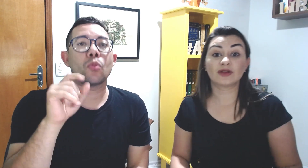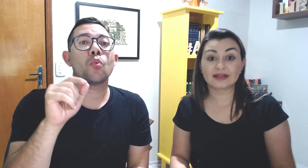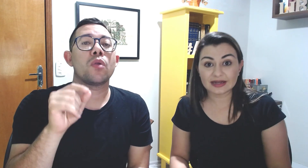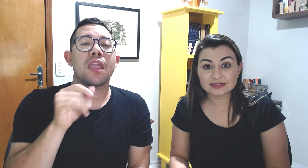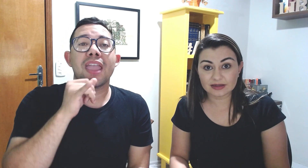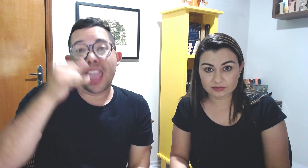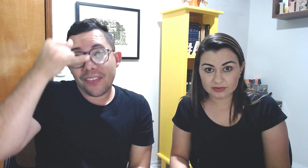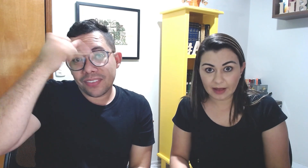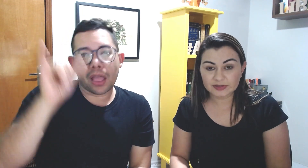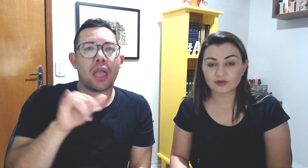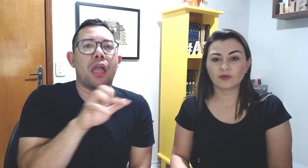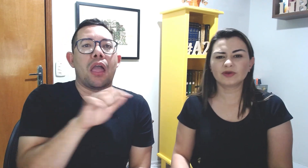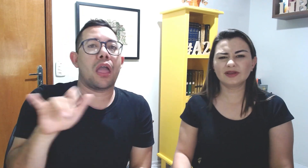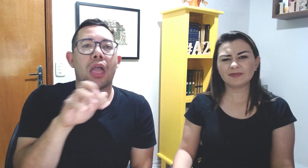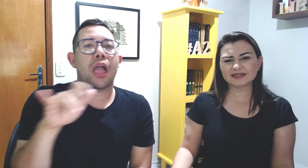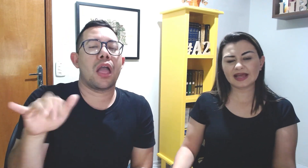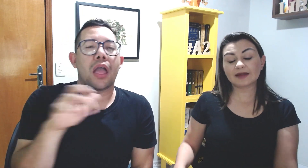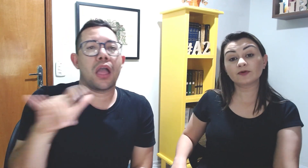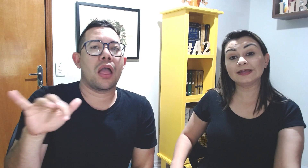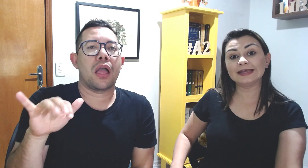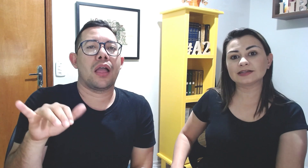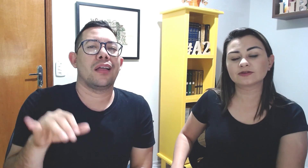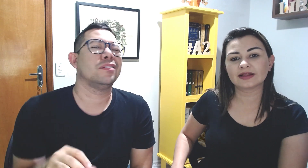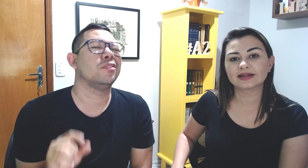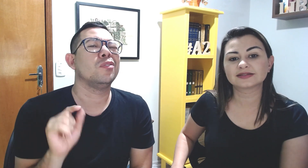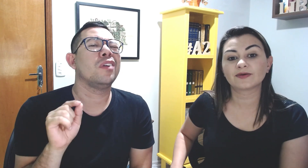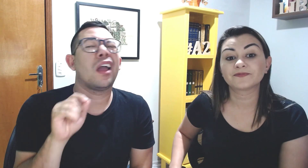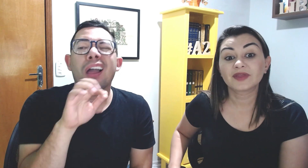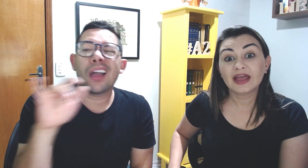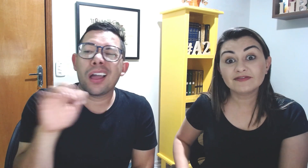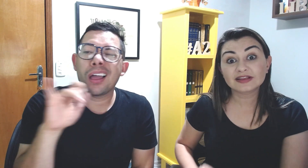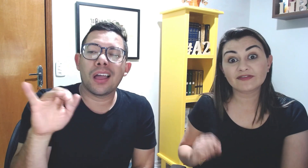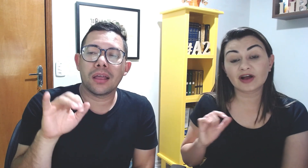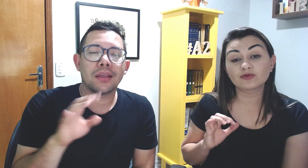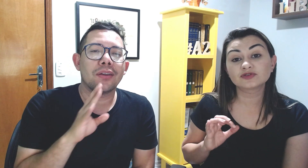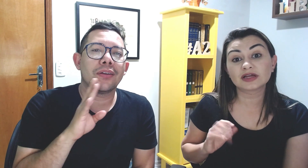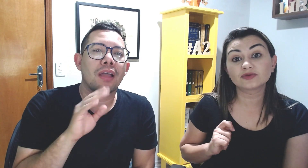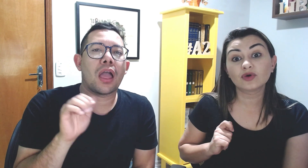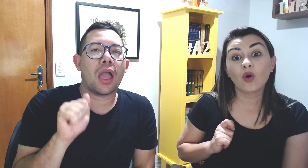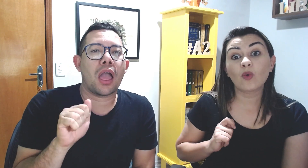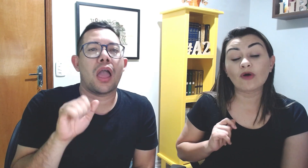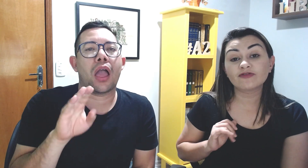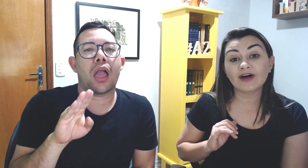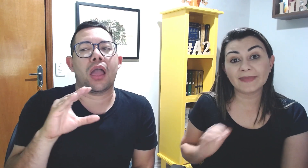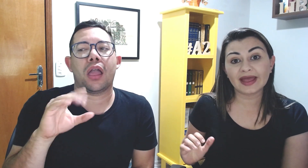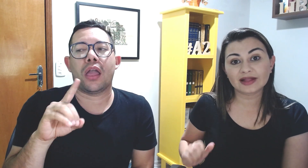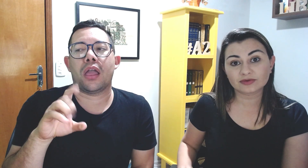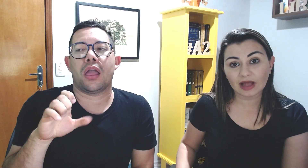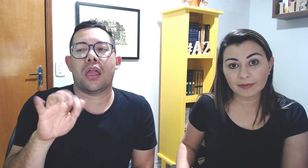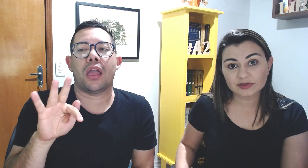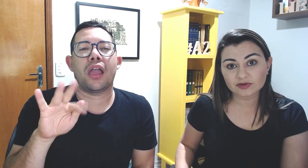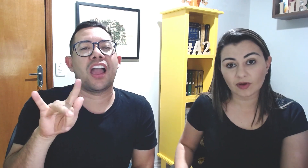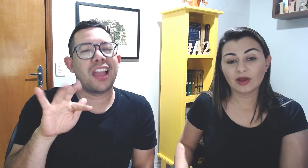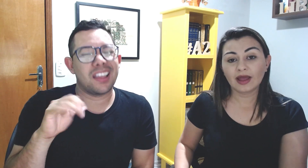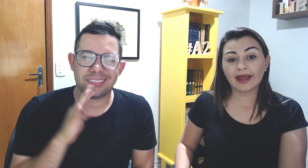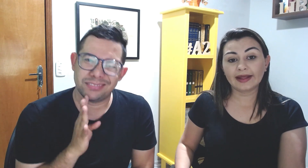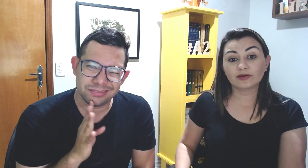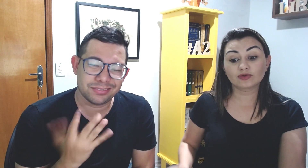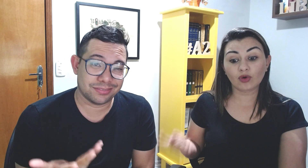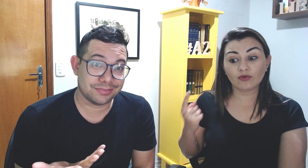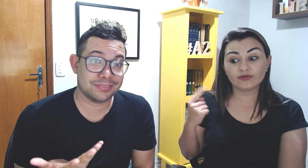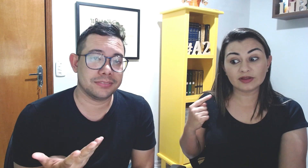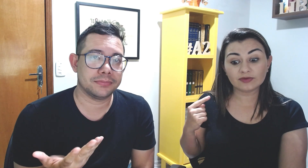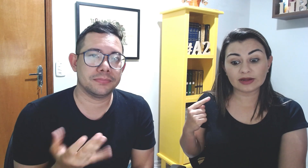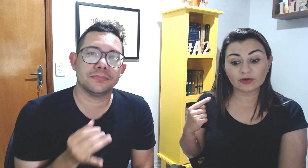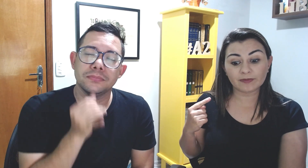evitar soletração, tá, pessoal? Mas, Karen, o que é soletração? Evitar ficar usando o alfabeto, tá, pessoal? Então,